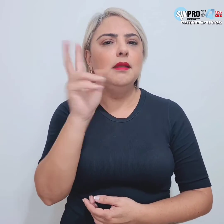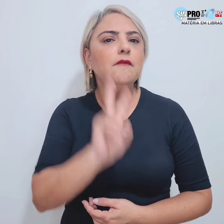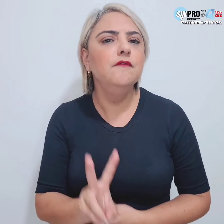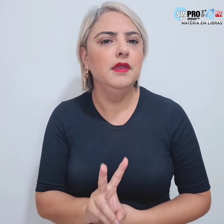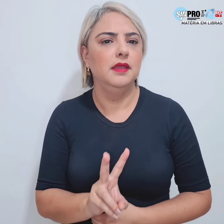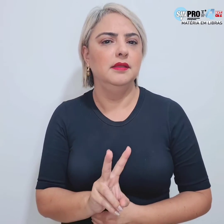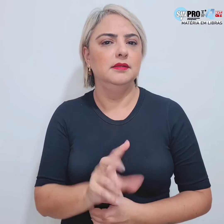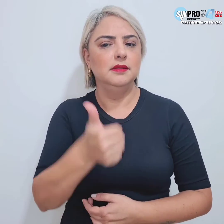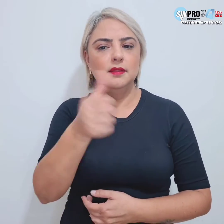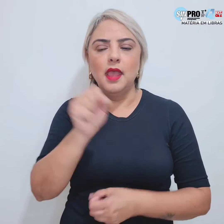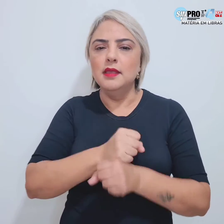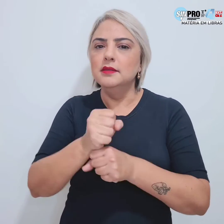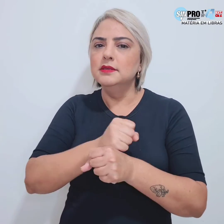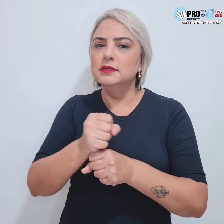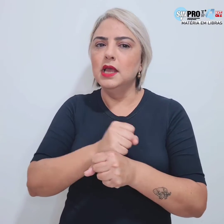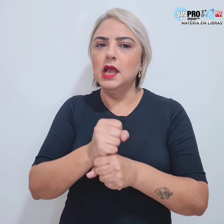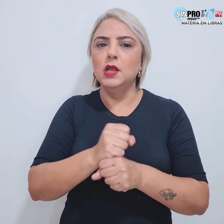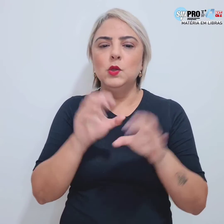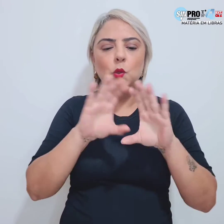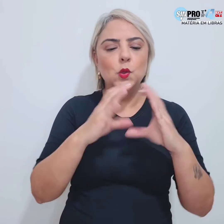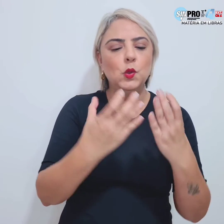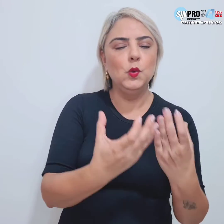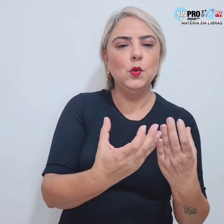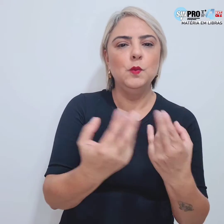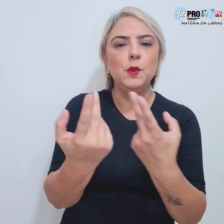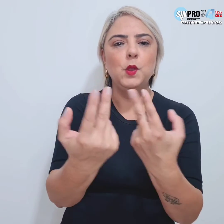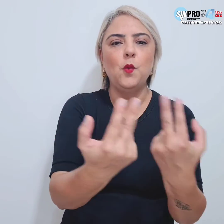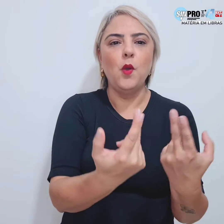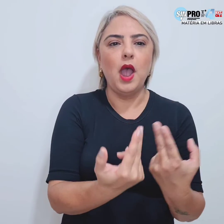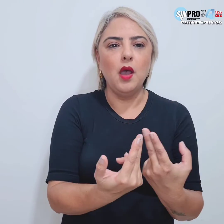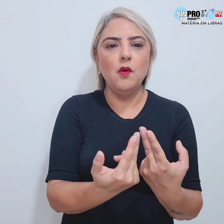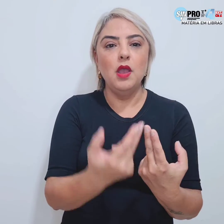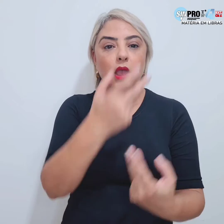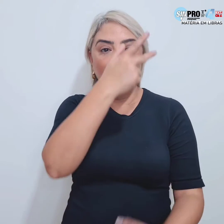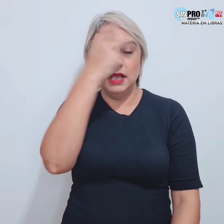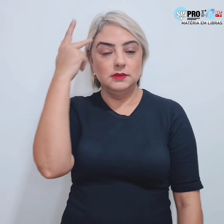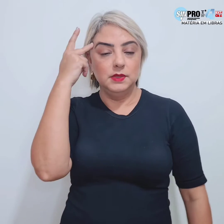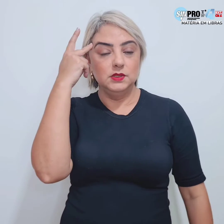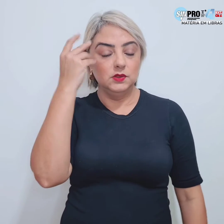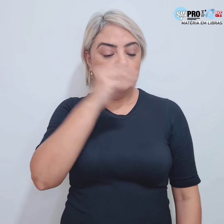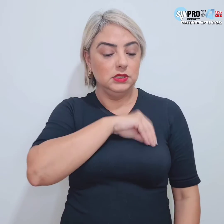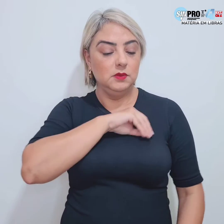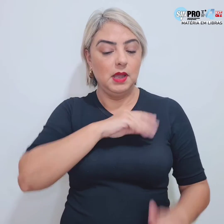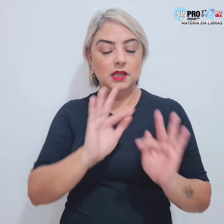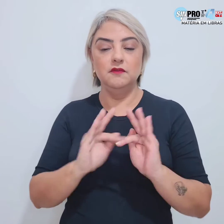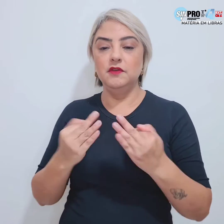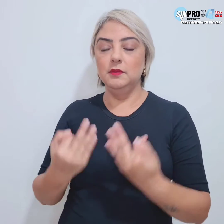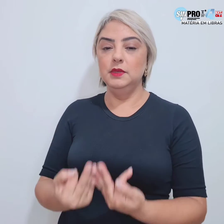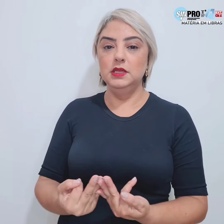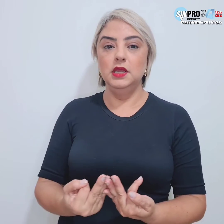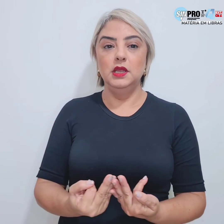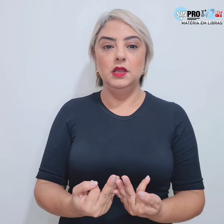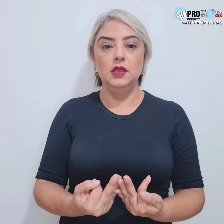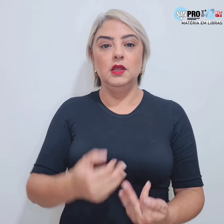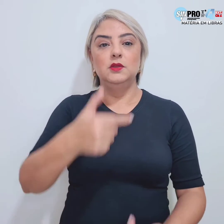10 anos que o grupo se iguala aos que têm renda familiar de R$